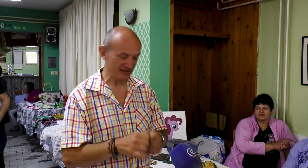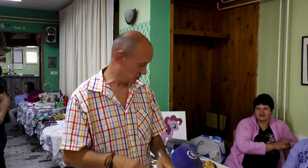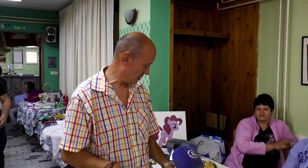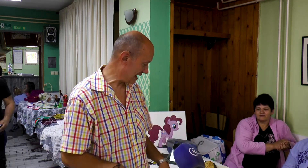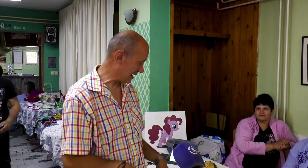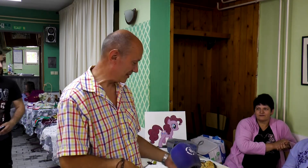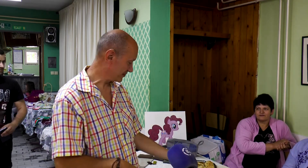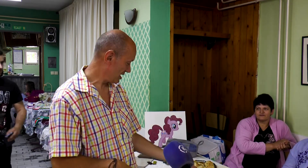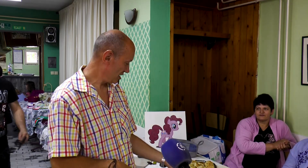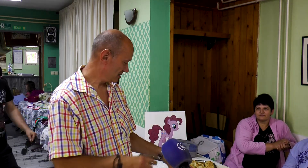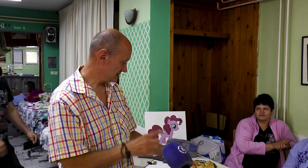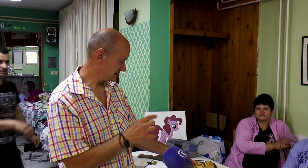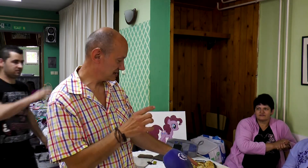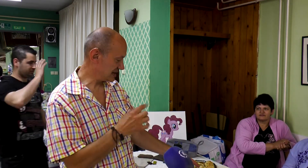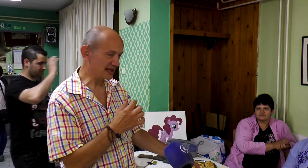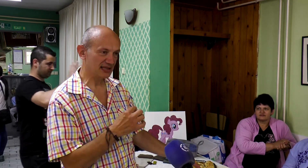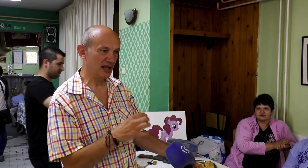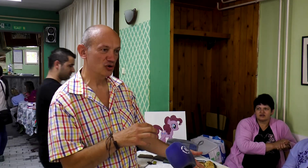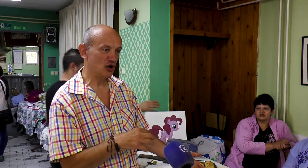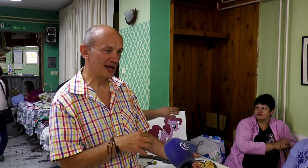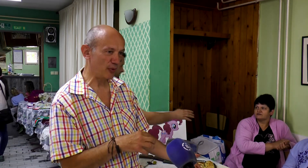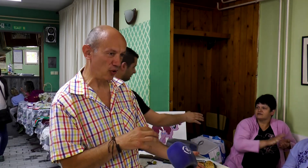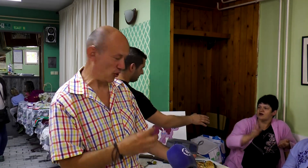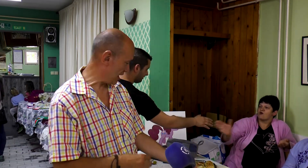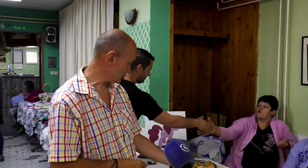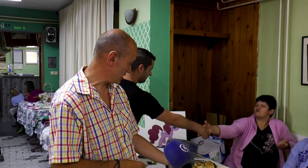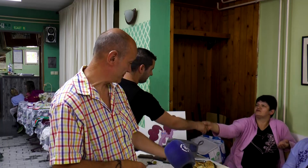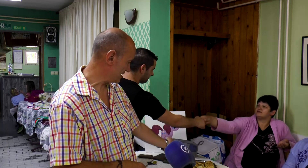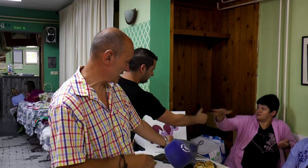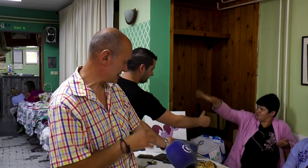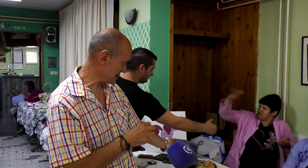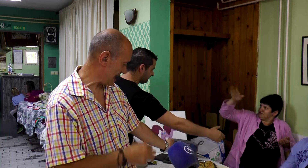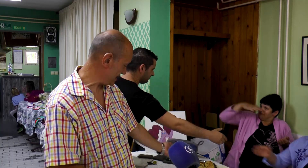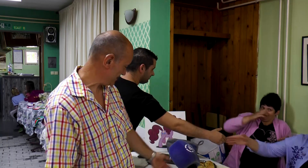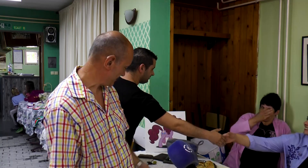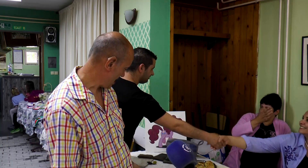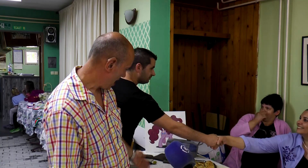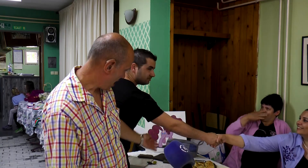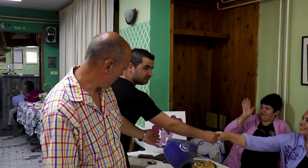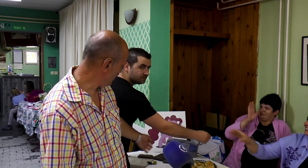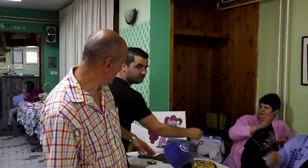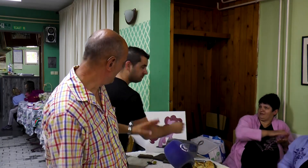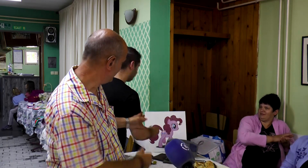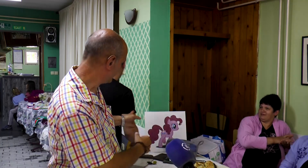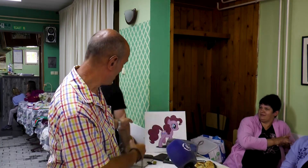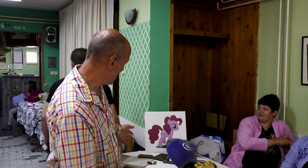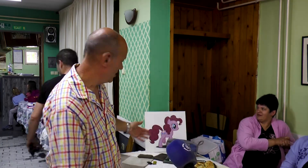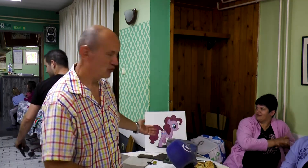keklane, toljaka, slatke, džerbe, kolača, ima slane, a ovo